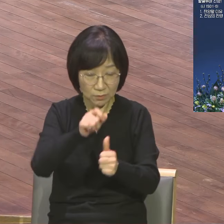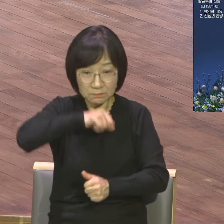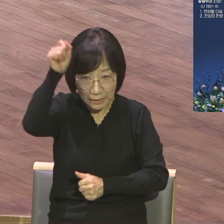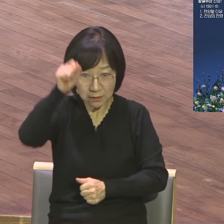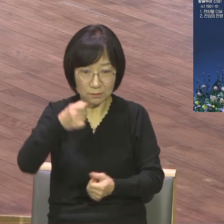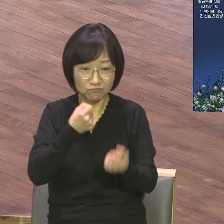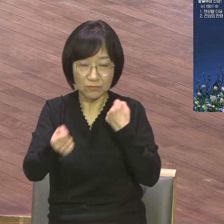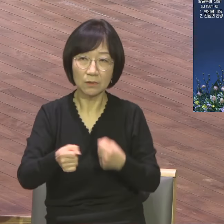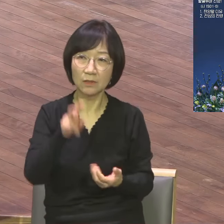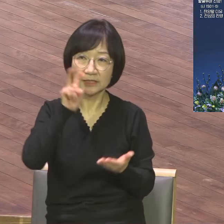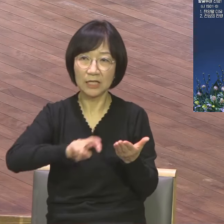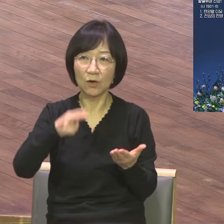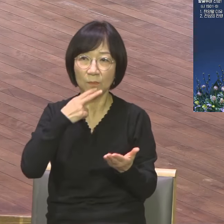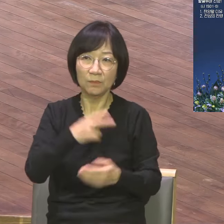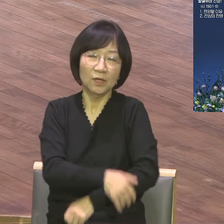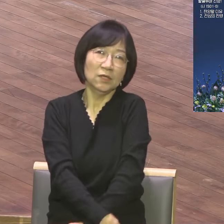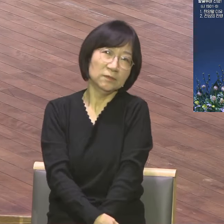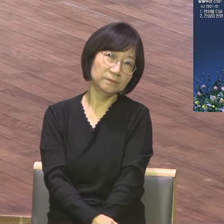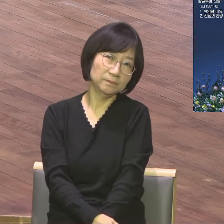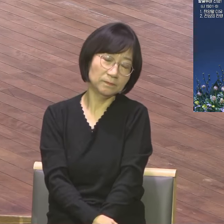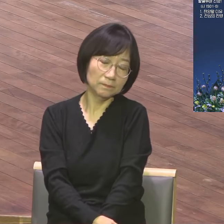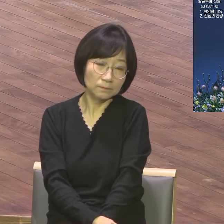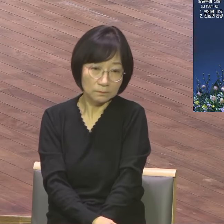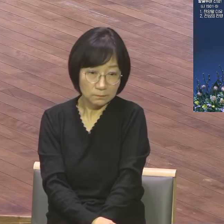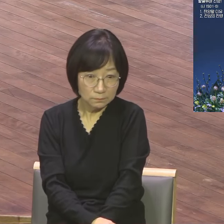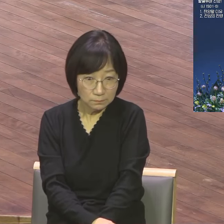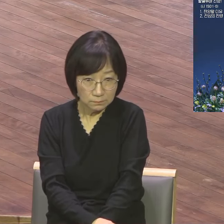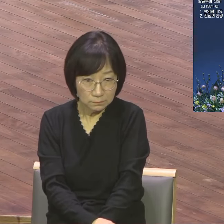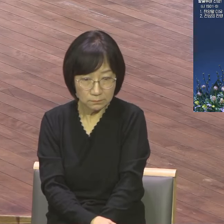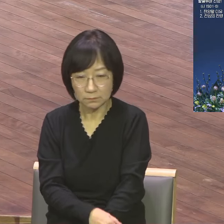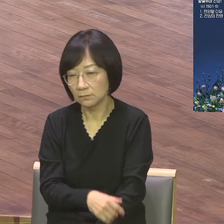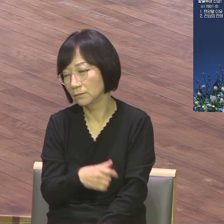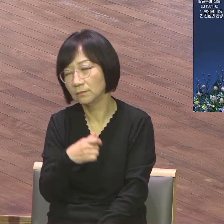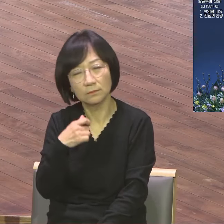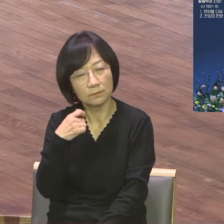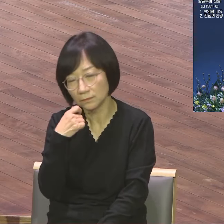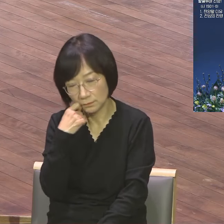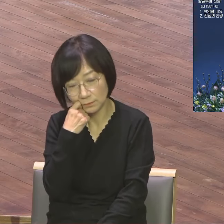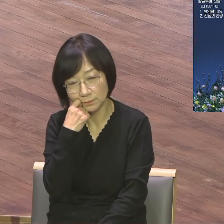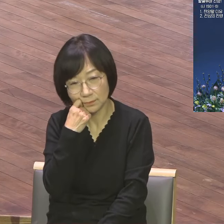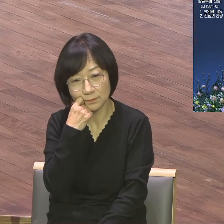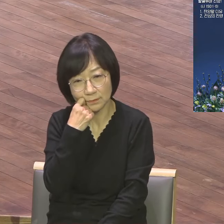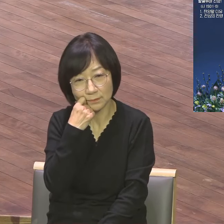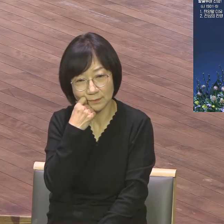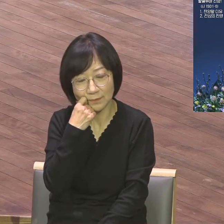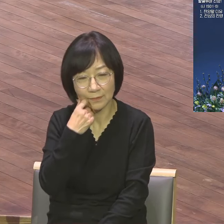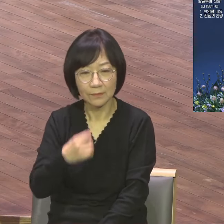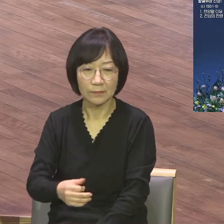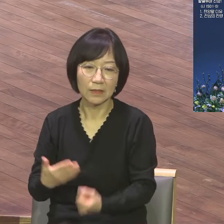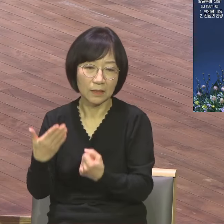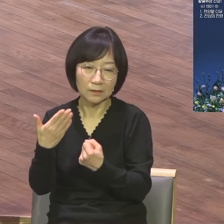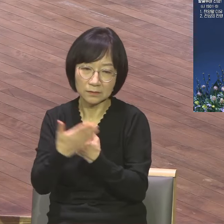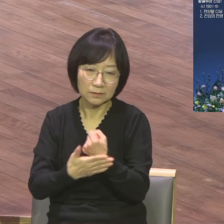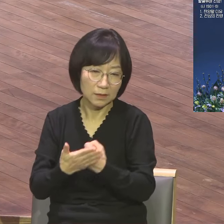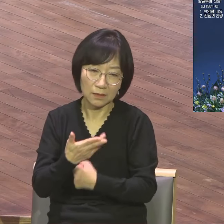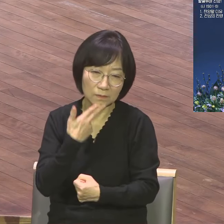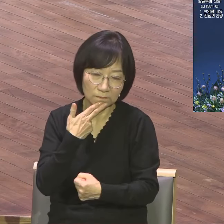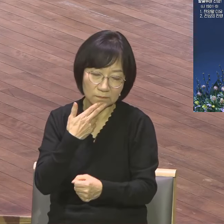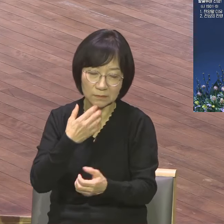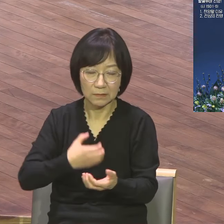그러면 안 되죠. 장려 원리 안 맞죠. 절대 행복 없지요. 감격 없지요. 은혜 못 받지요.